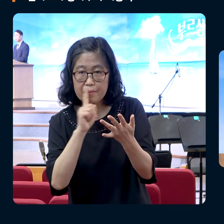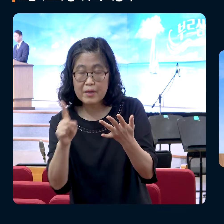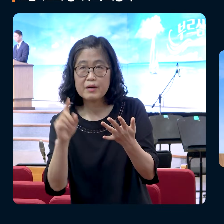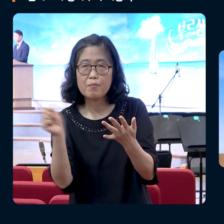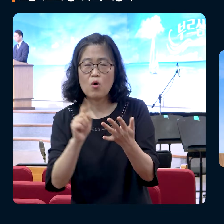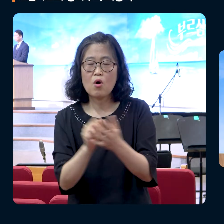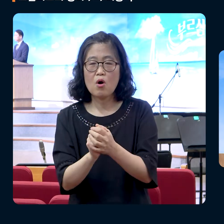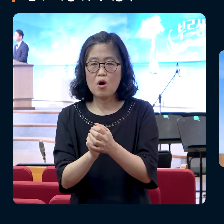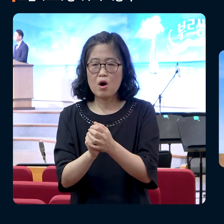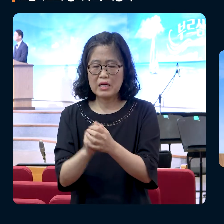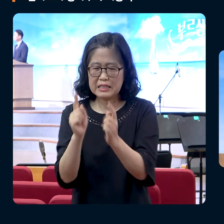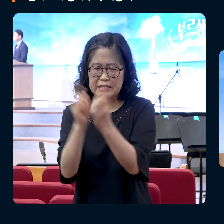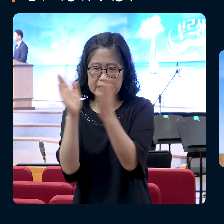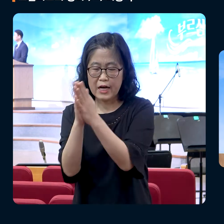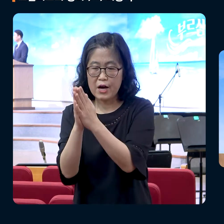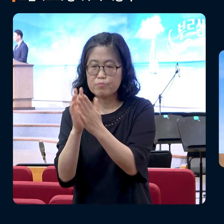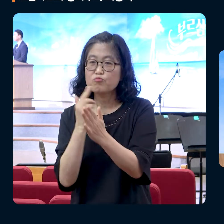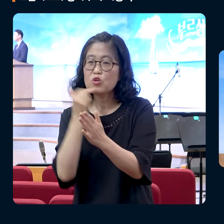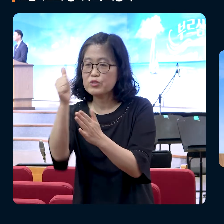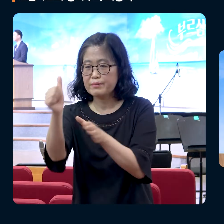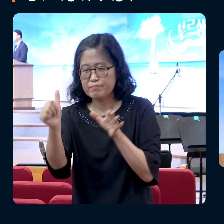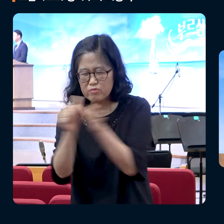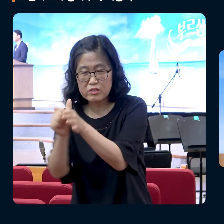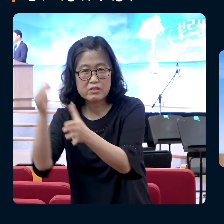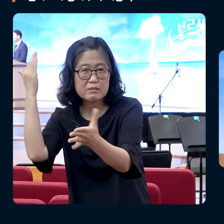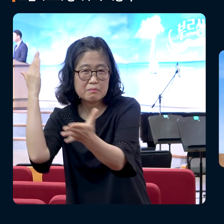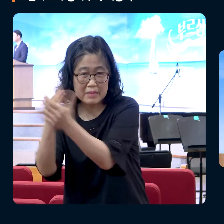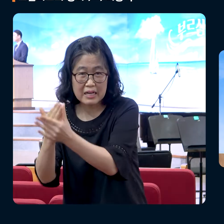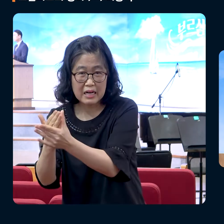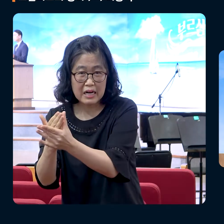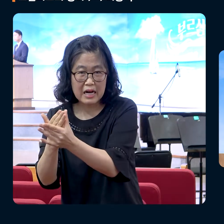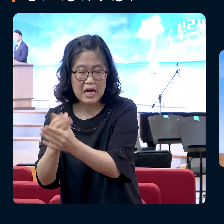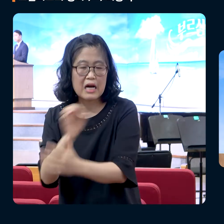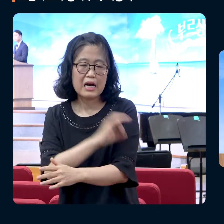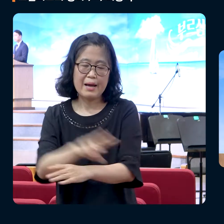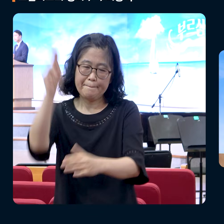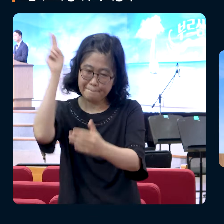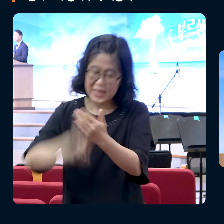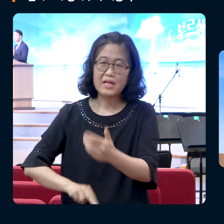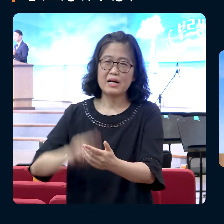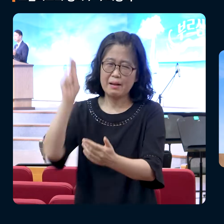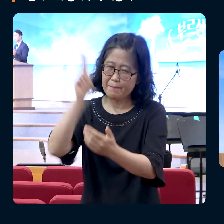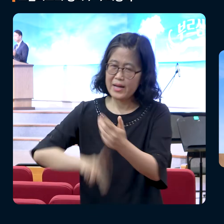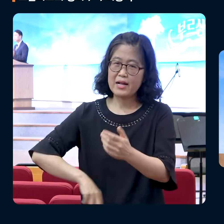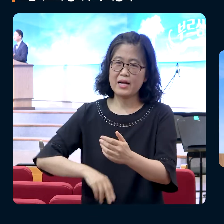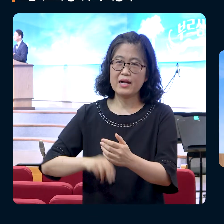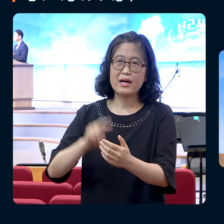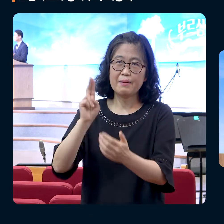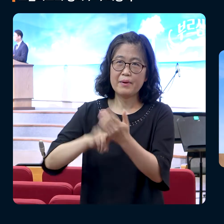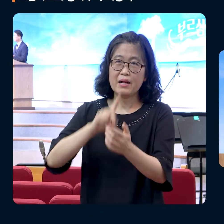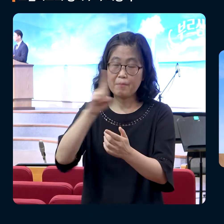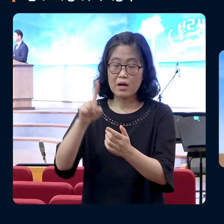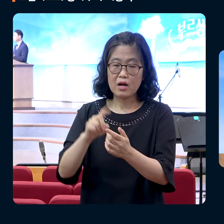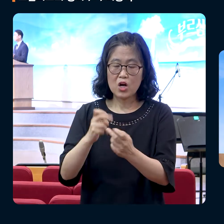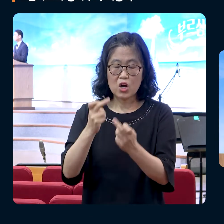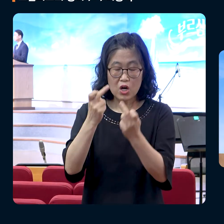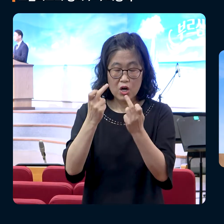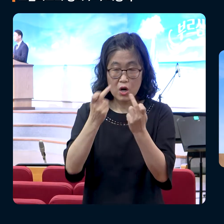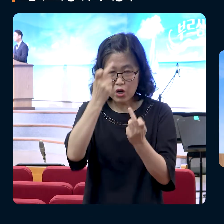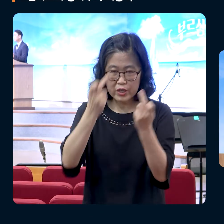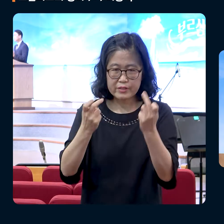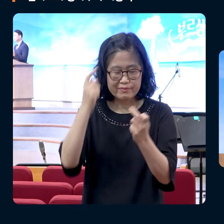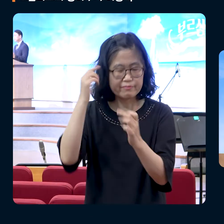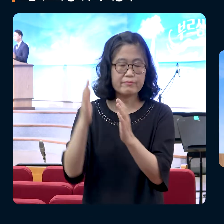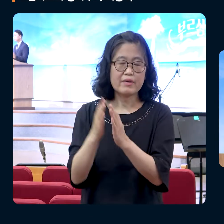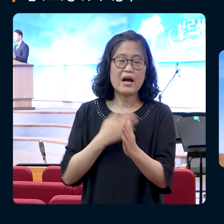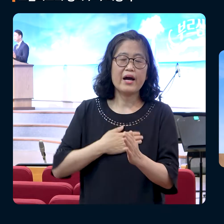묻히지 말고 요셉을 그냥 저들에게 팔아버리자라고 얘기하자 모든 형제들이 좋다, 그렇게 하자 해서